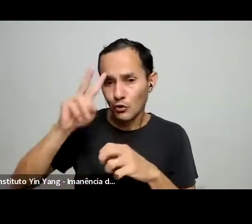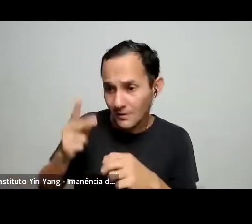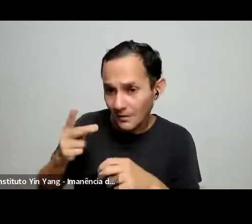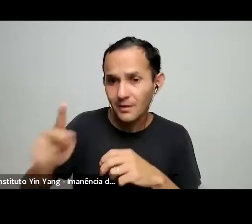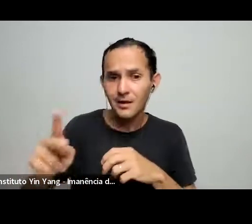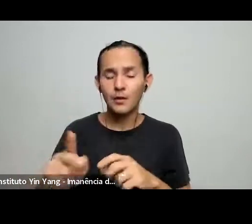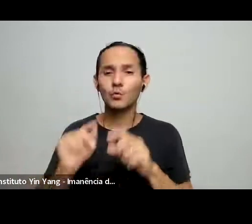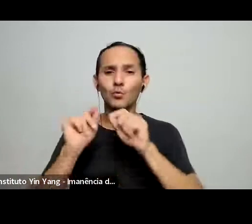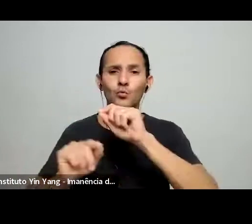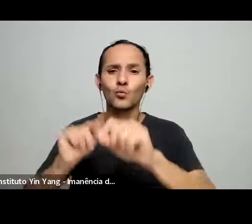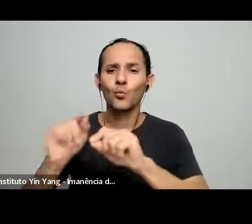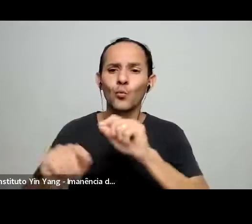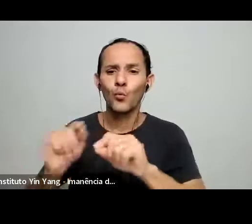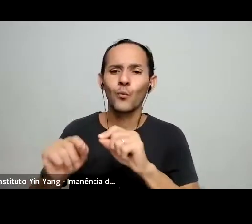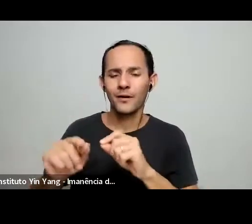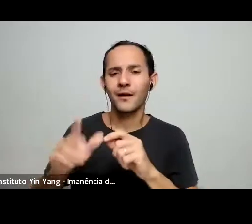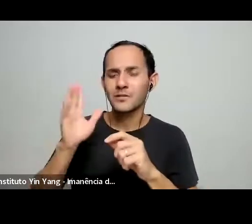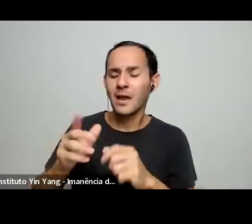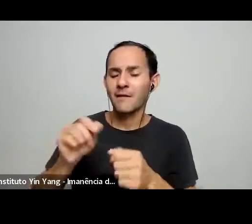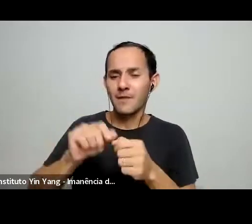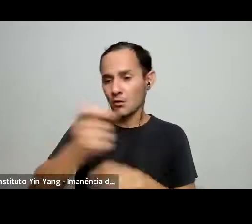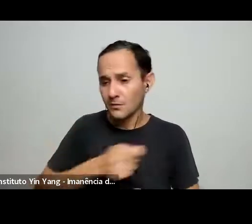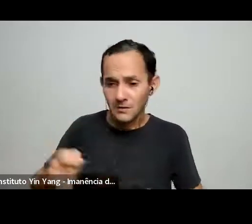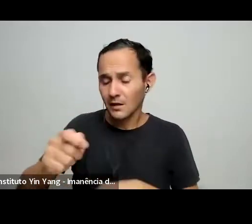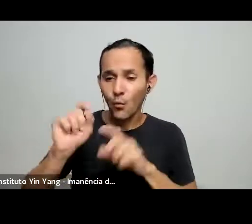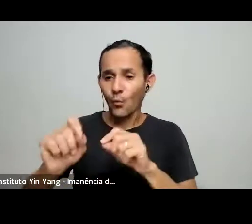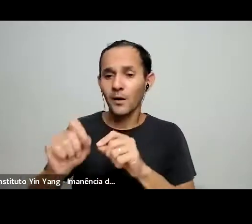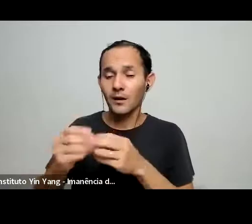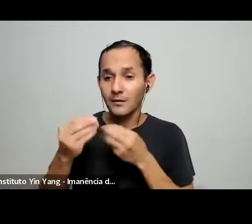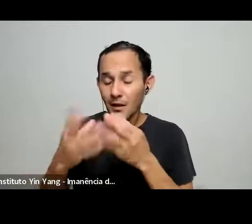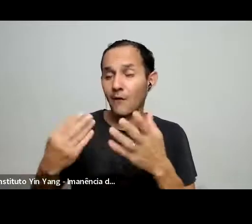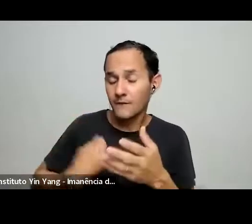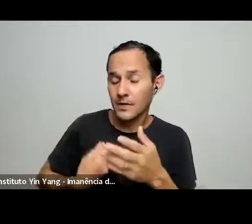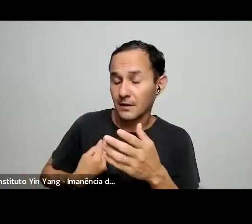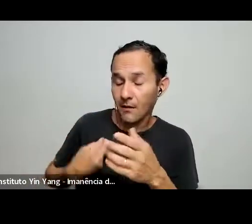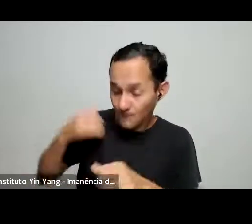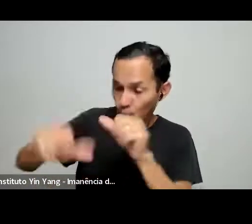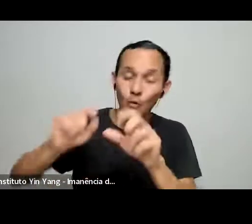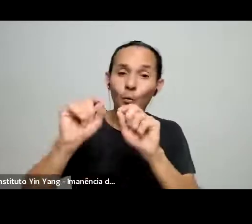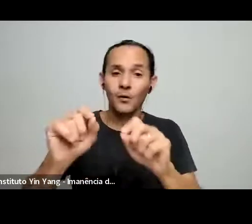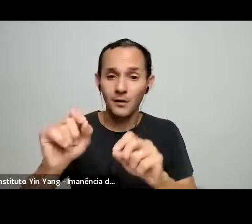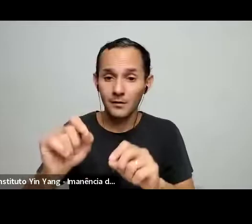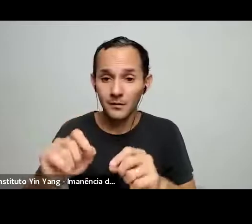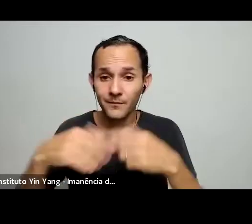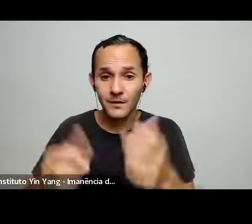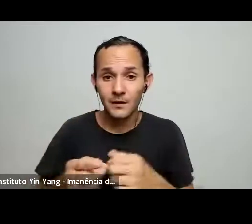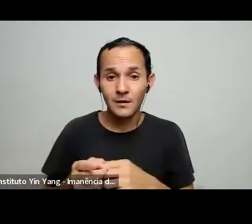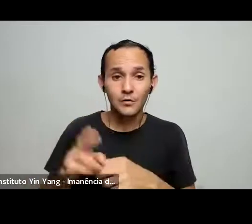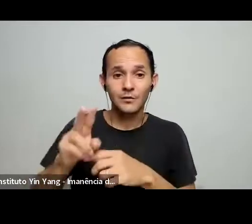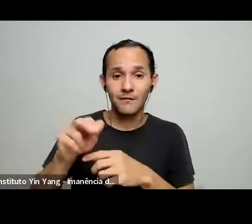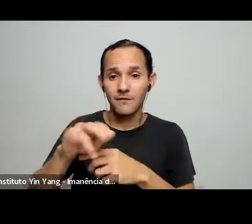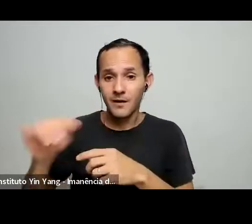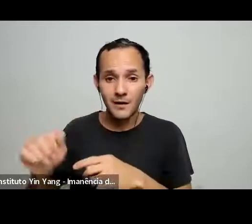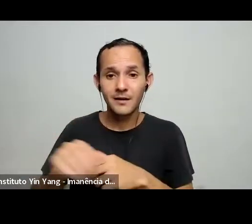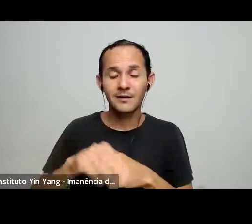o que isso, depois de uma constelação familiar, o que isso trouxe para a vida dela. né? Então, eu considero que a doutora Vânia e o doutor José